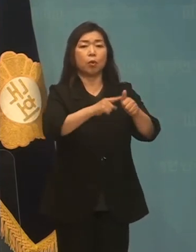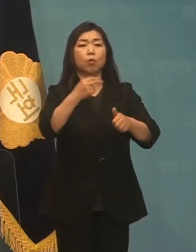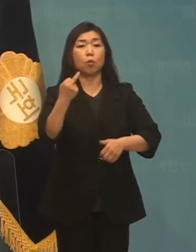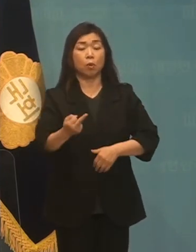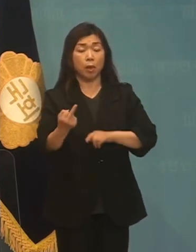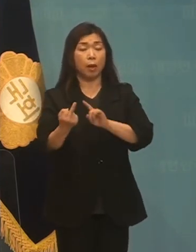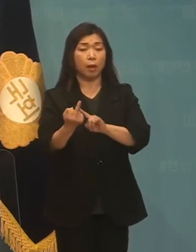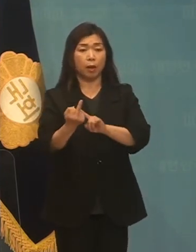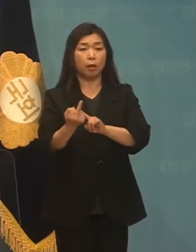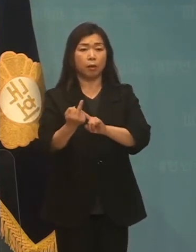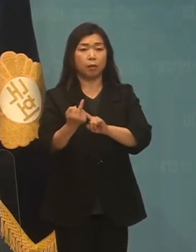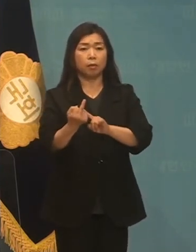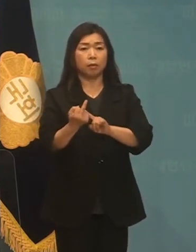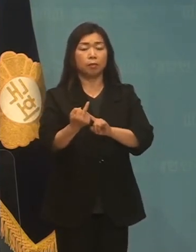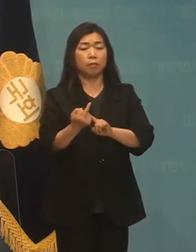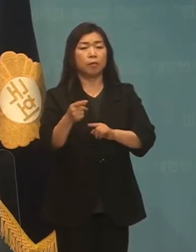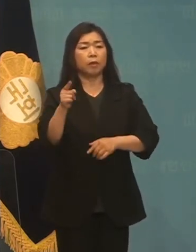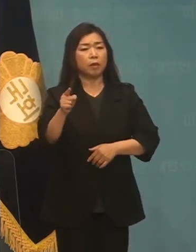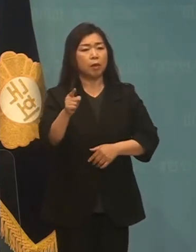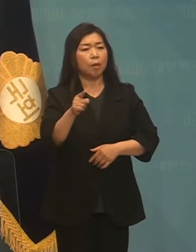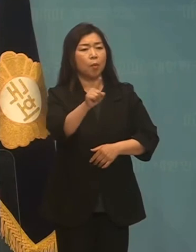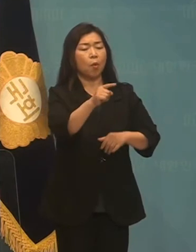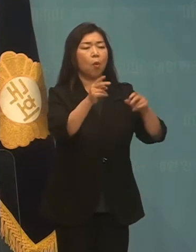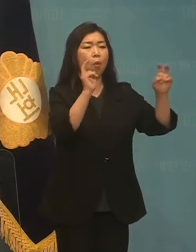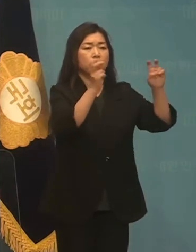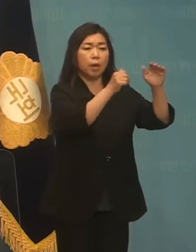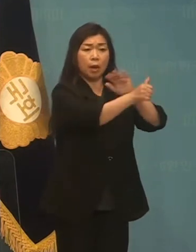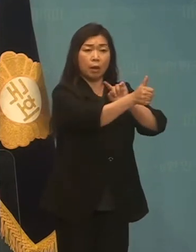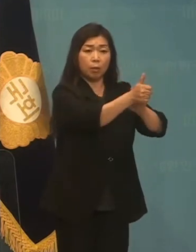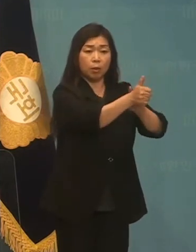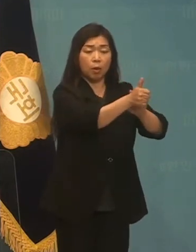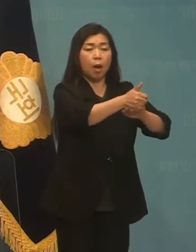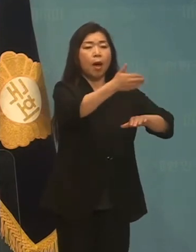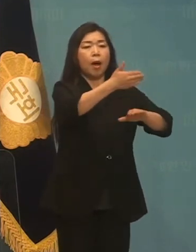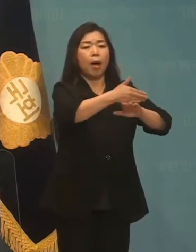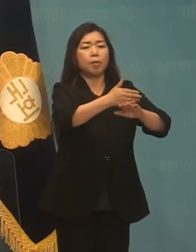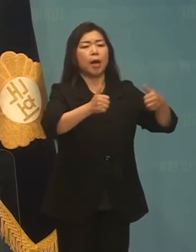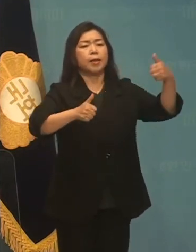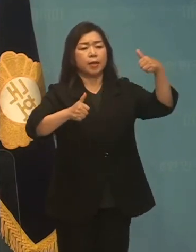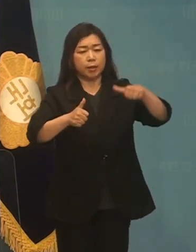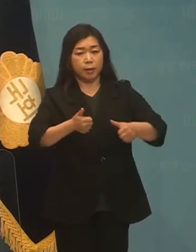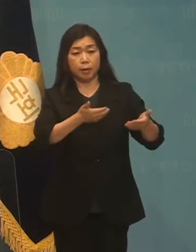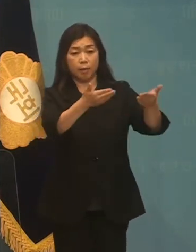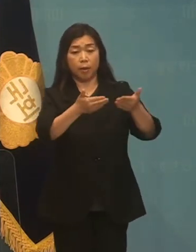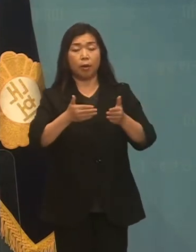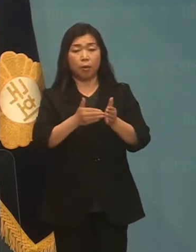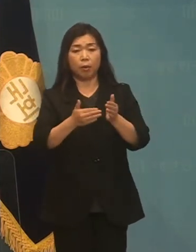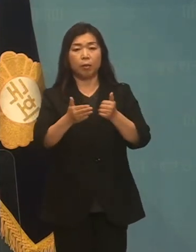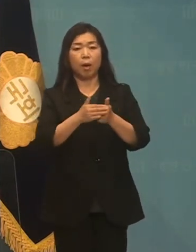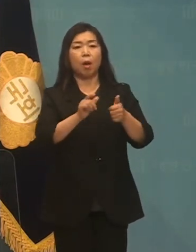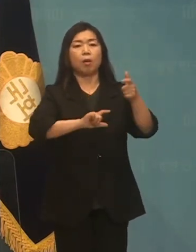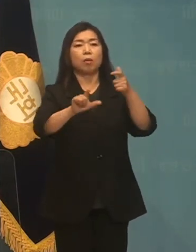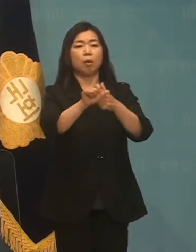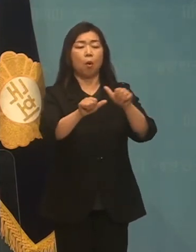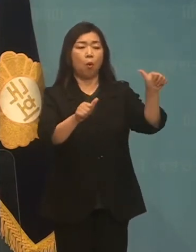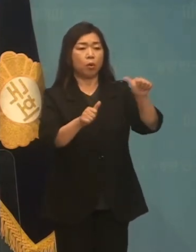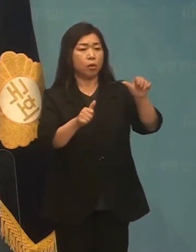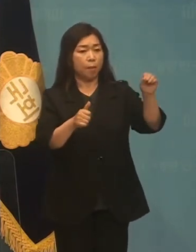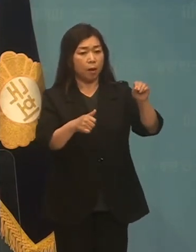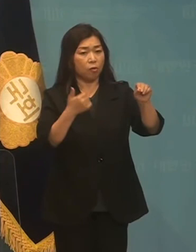씨는 C7 이 대표로부터 감사 인사 대가로 5천만 원을 또